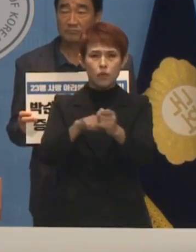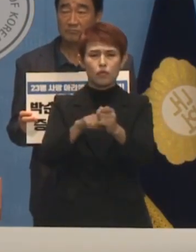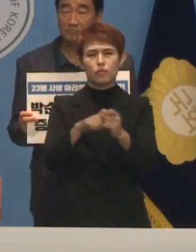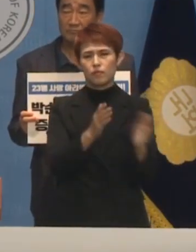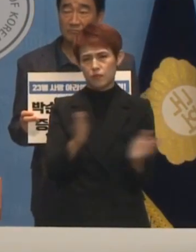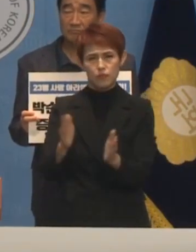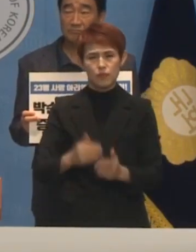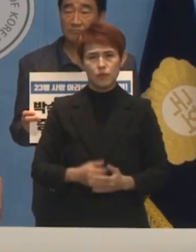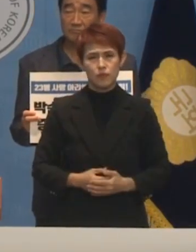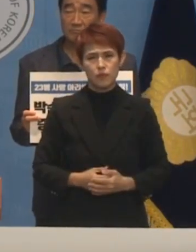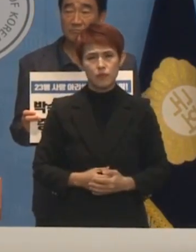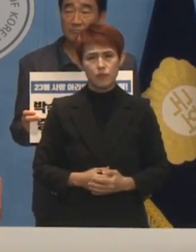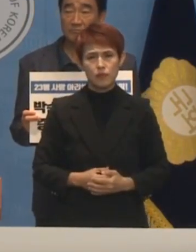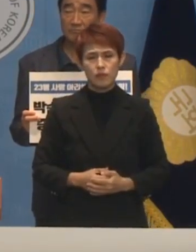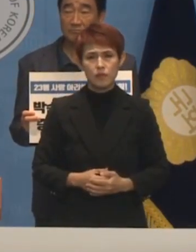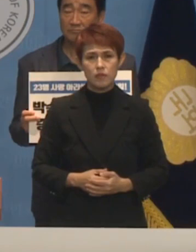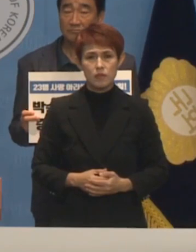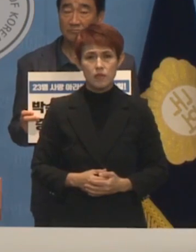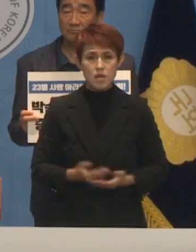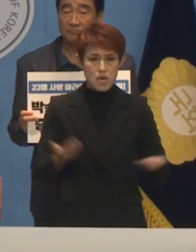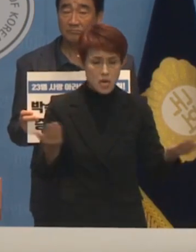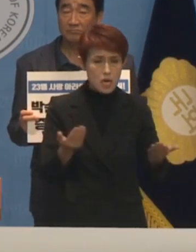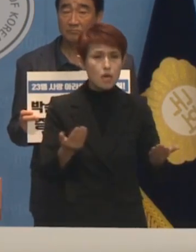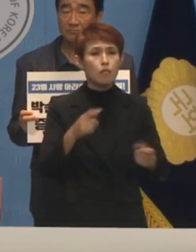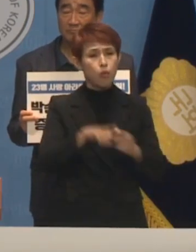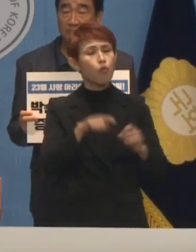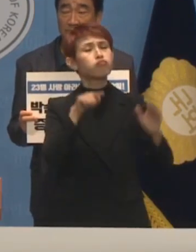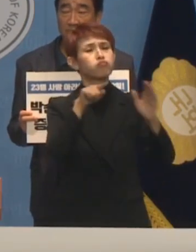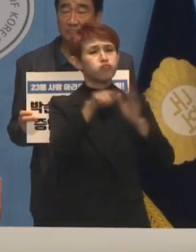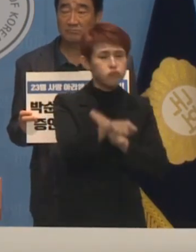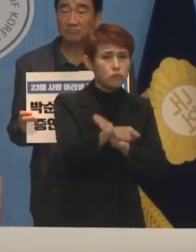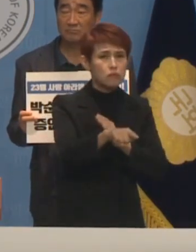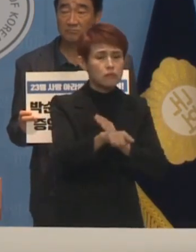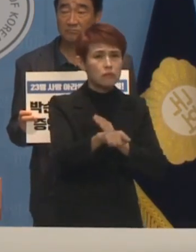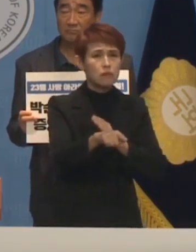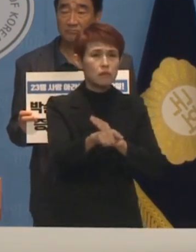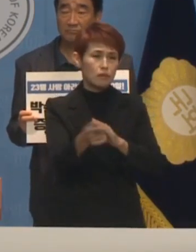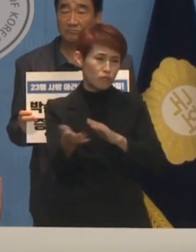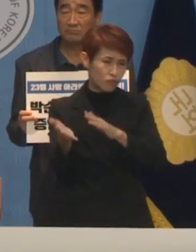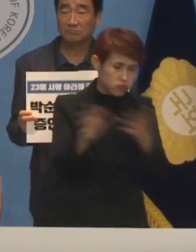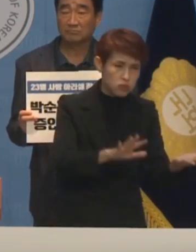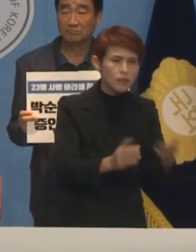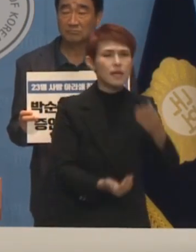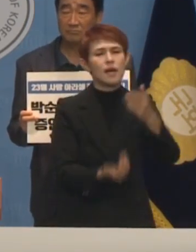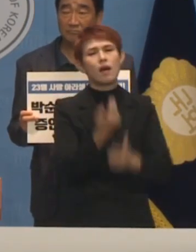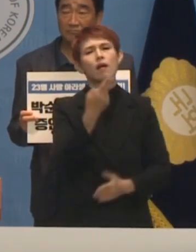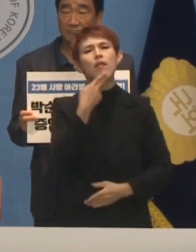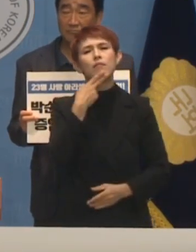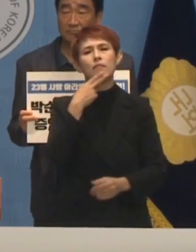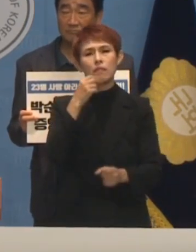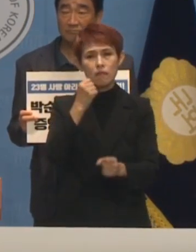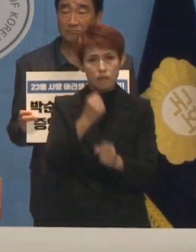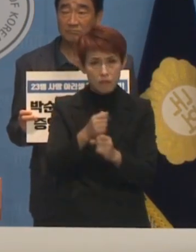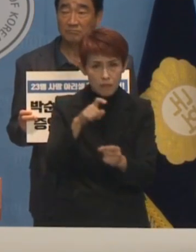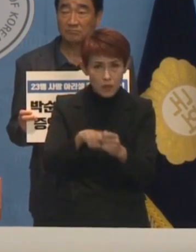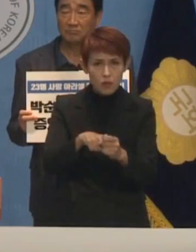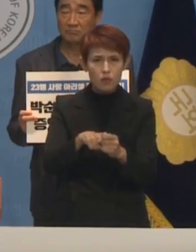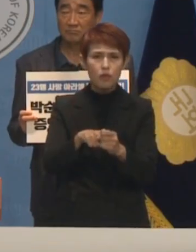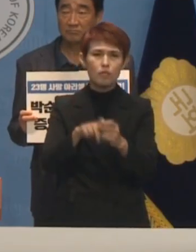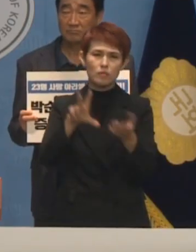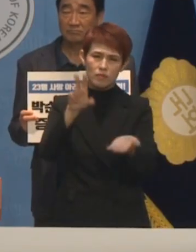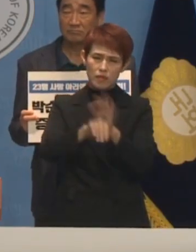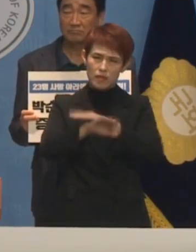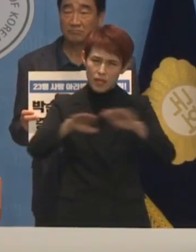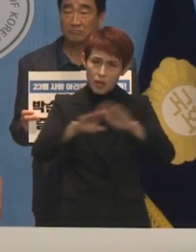실제로 일하러 나갔다 죽지 않는 안전한 사회를 만들기 위한 대책을 강구해야